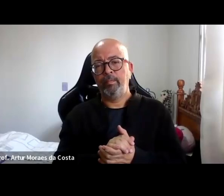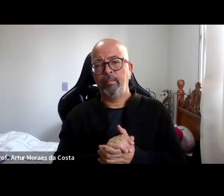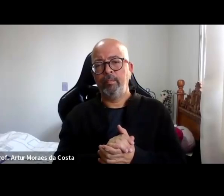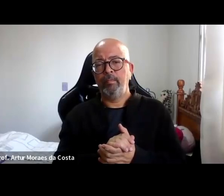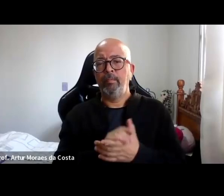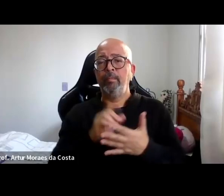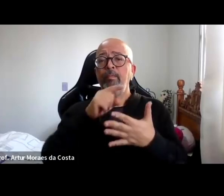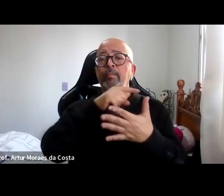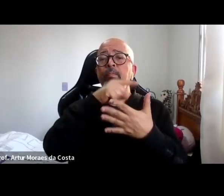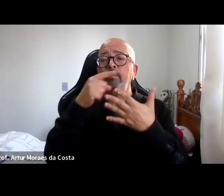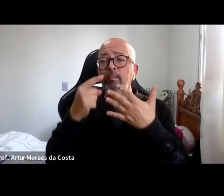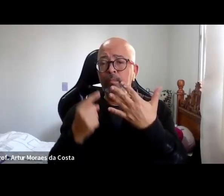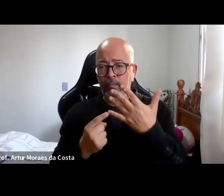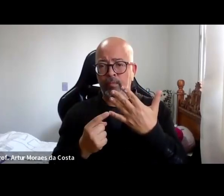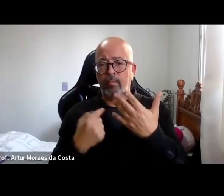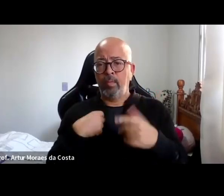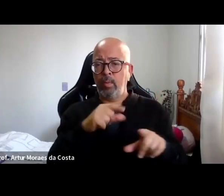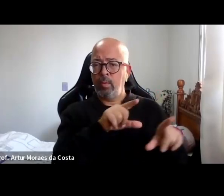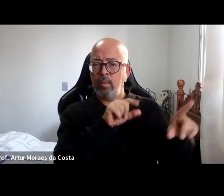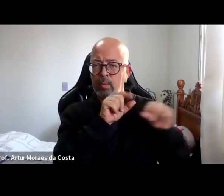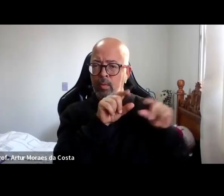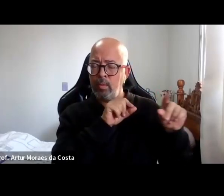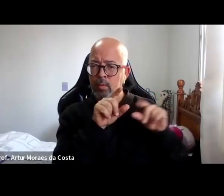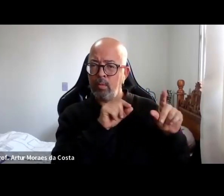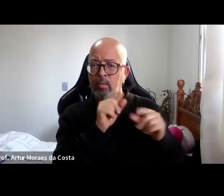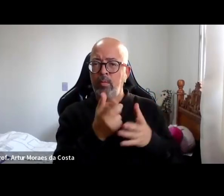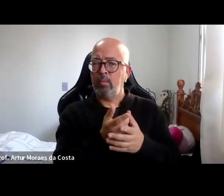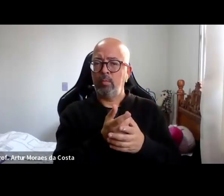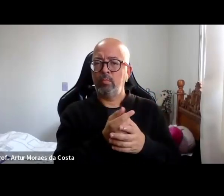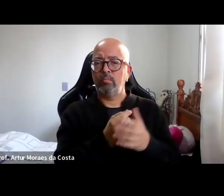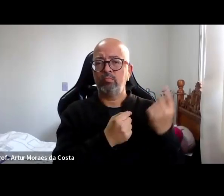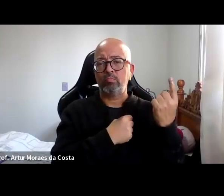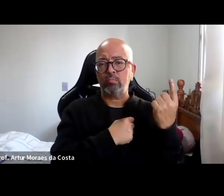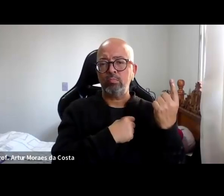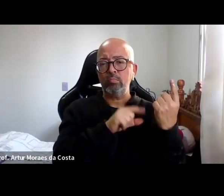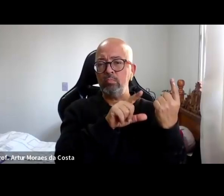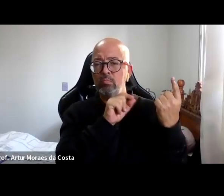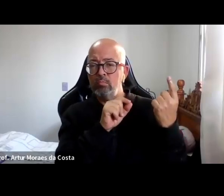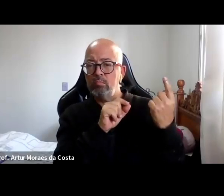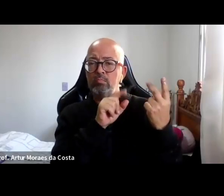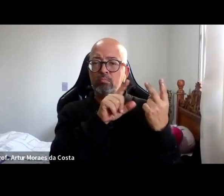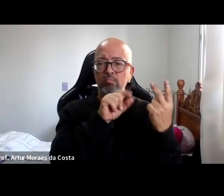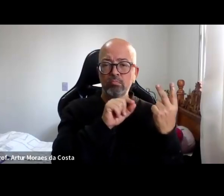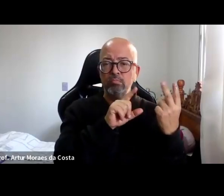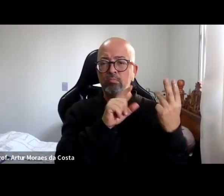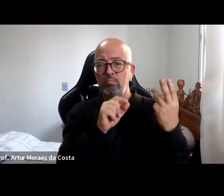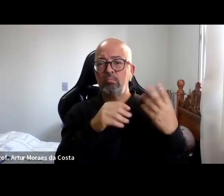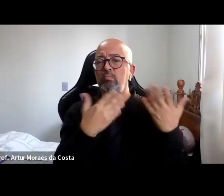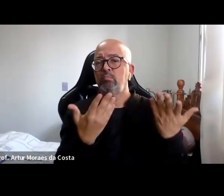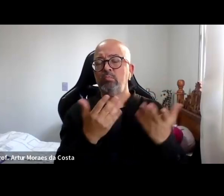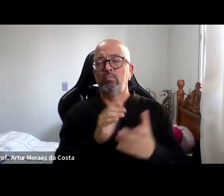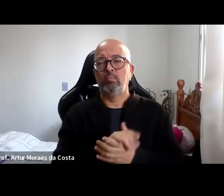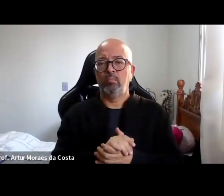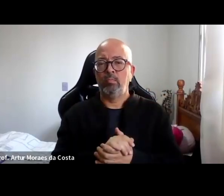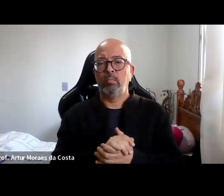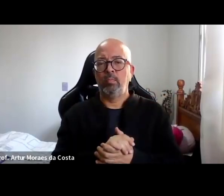alguna información y no seleccione otra en primer lugar digamos se trata de buscar